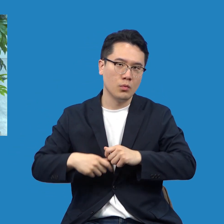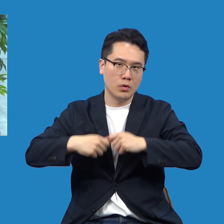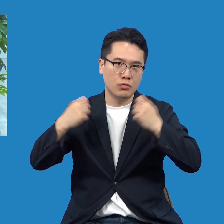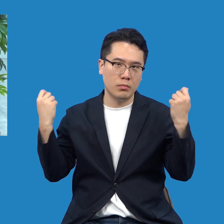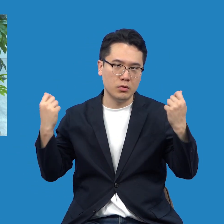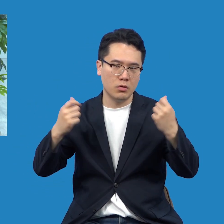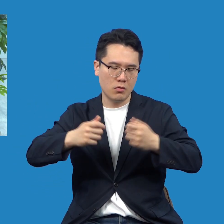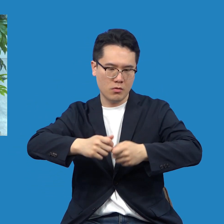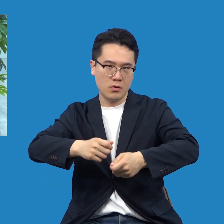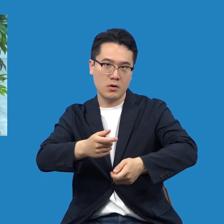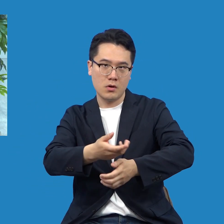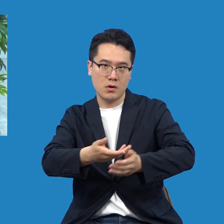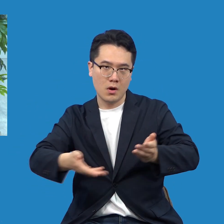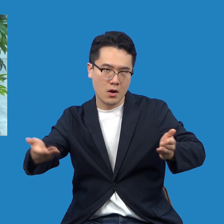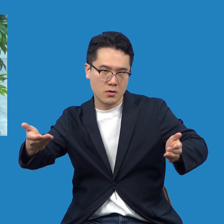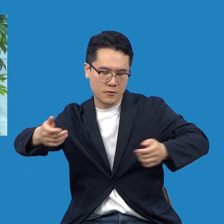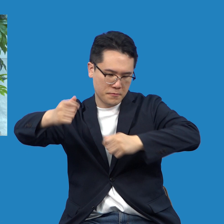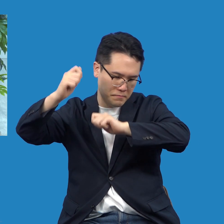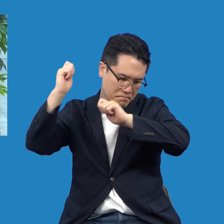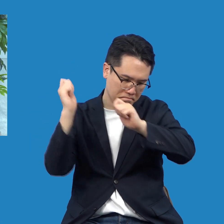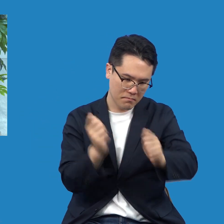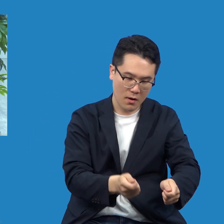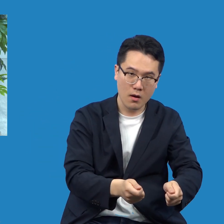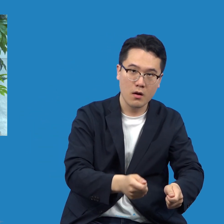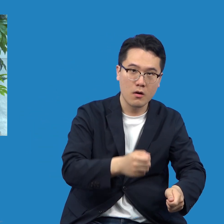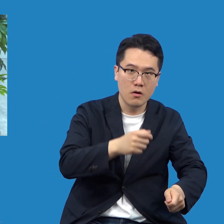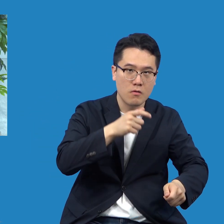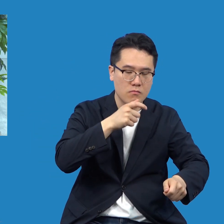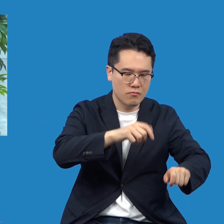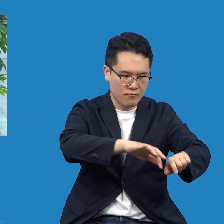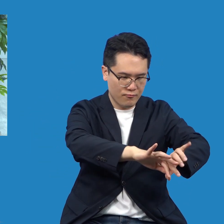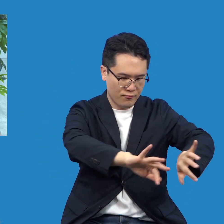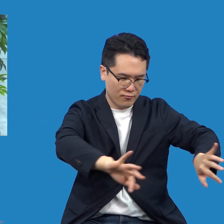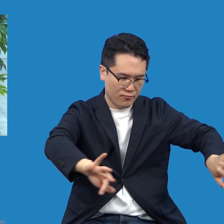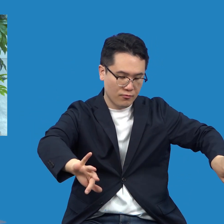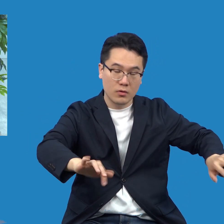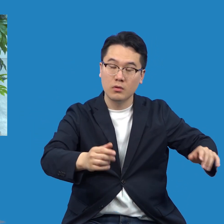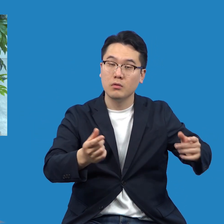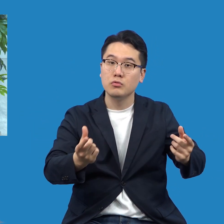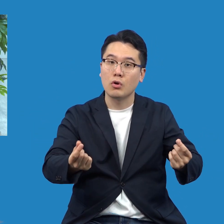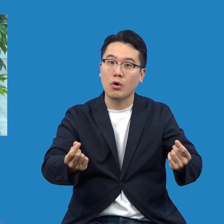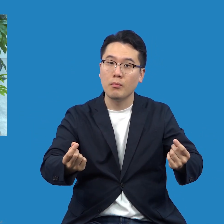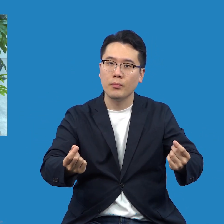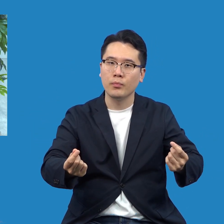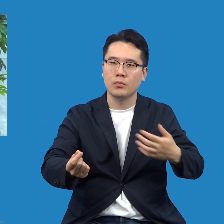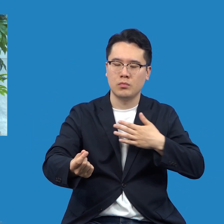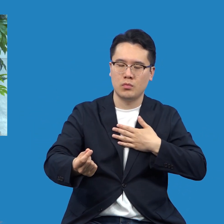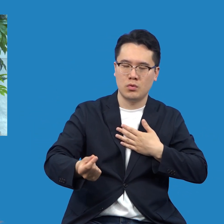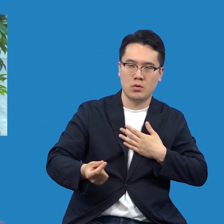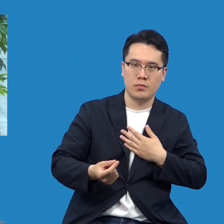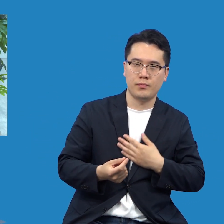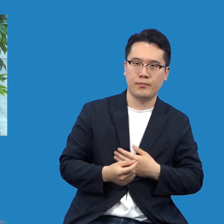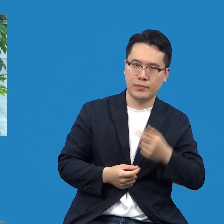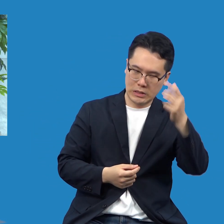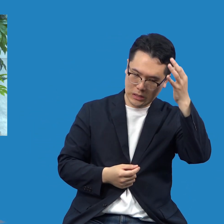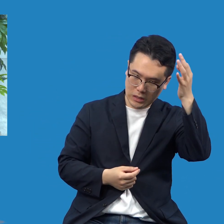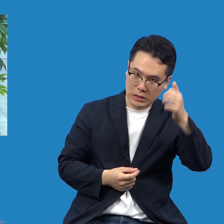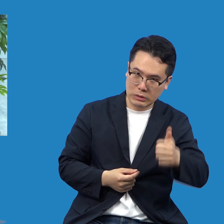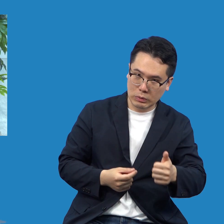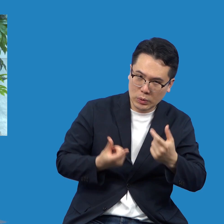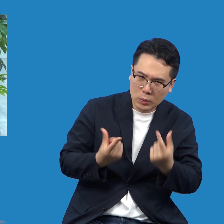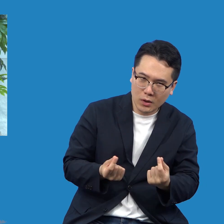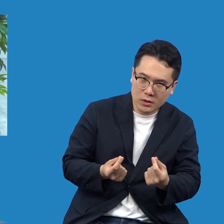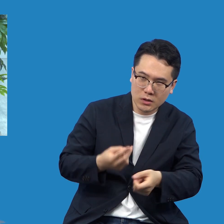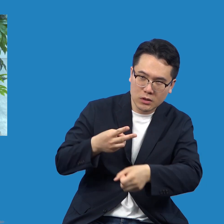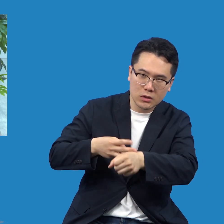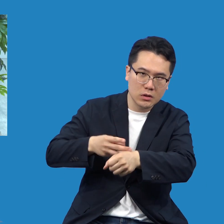갈라졌던 그것을 기억하며 똑같이 자신도 겉옷으로 스승이 남긴 그 겉옷으로